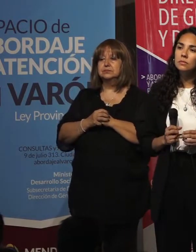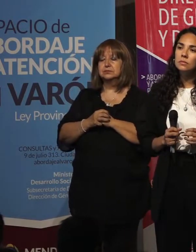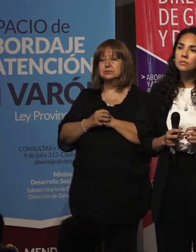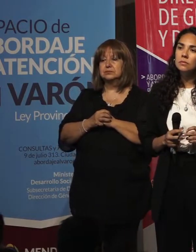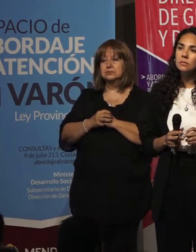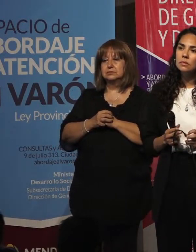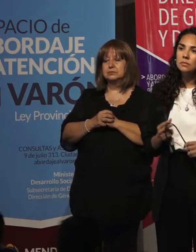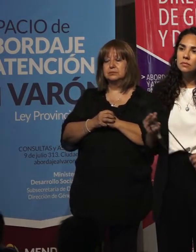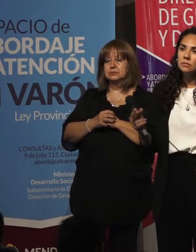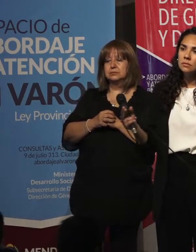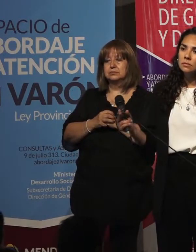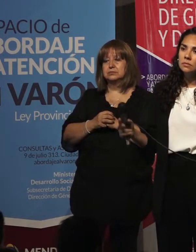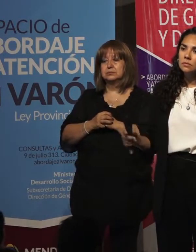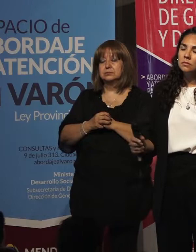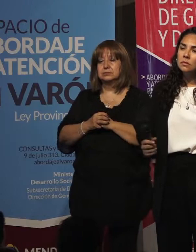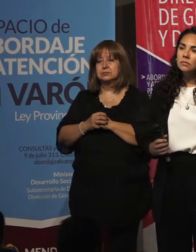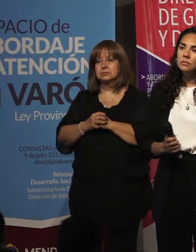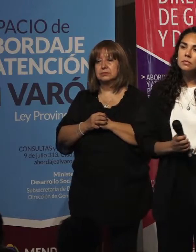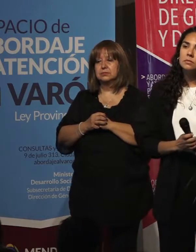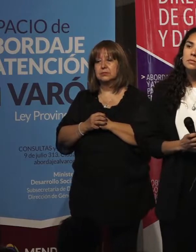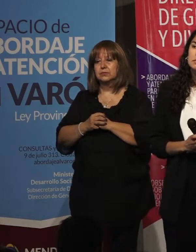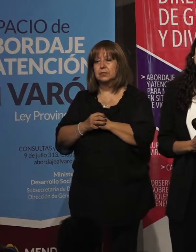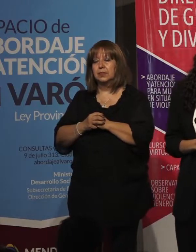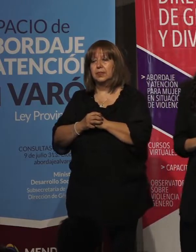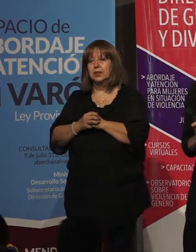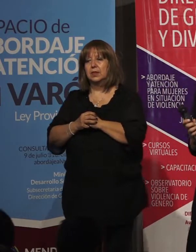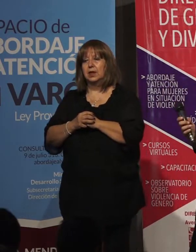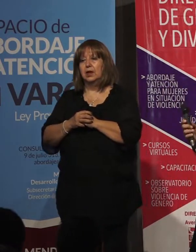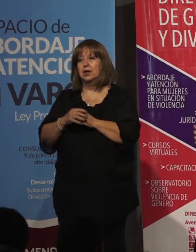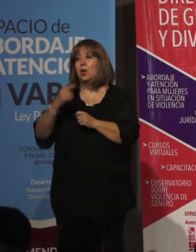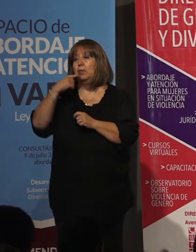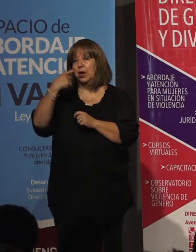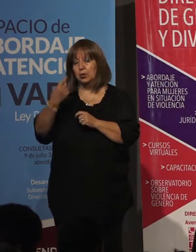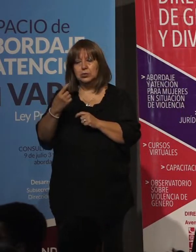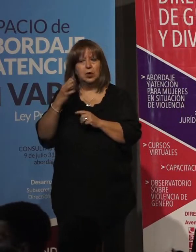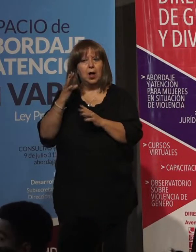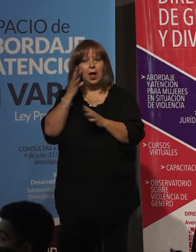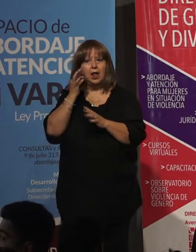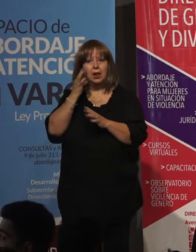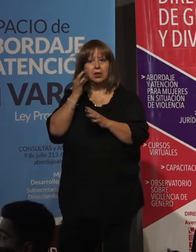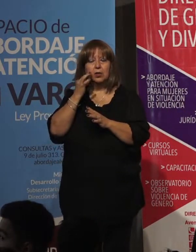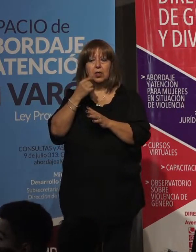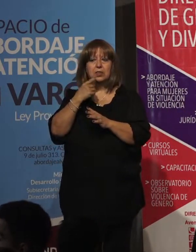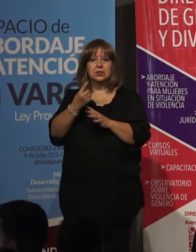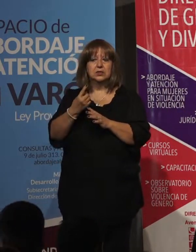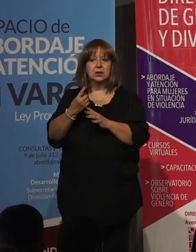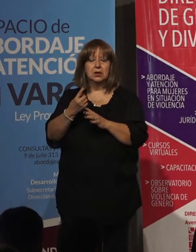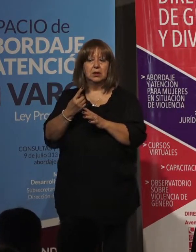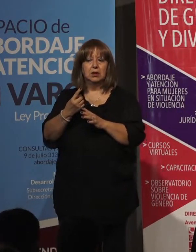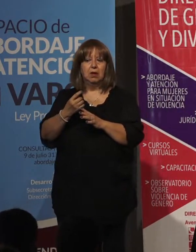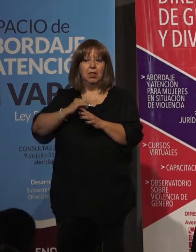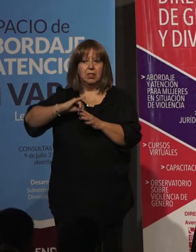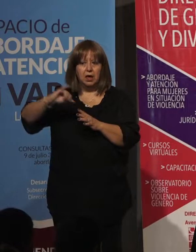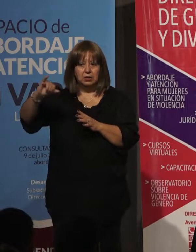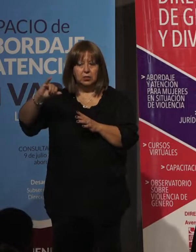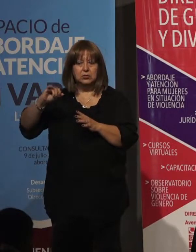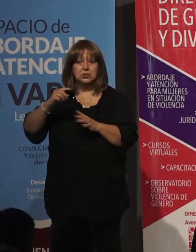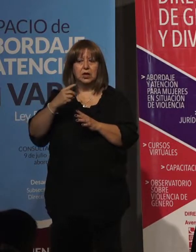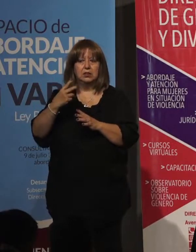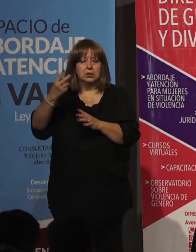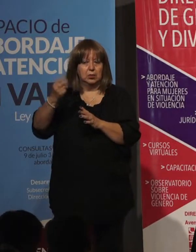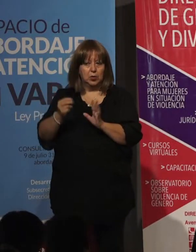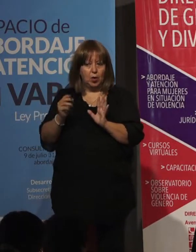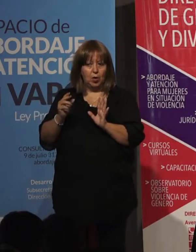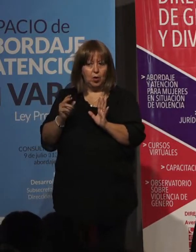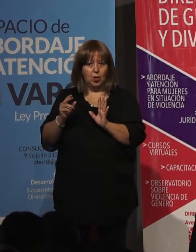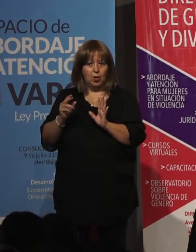Para complementar esto que estábamos charlando, ¿hay algún motivo válido por el cual puedan negarse a tomar alguna denuncia en